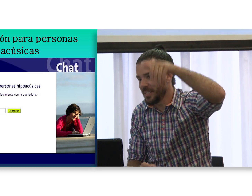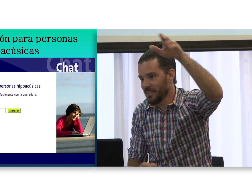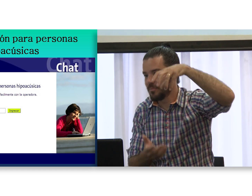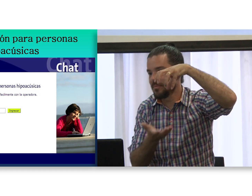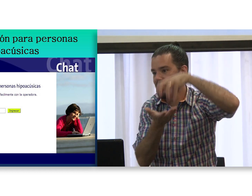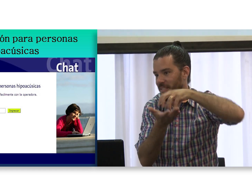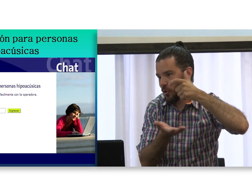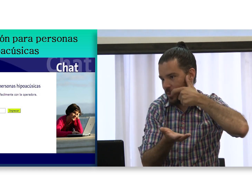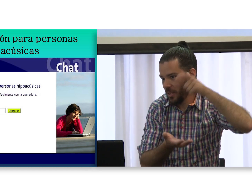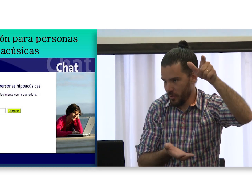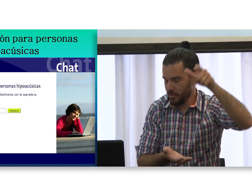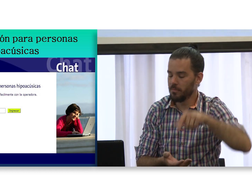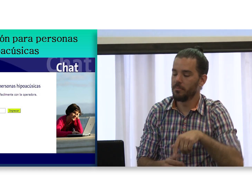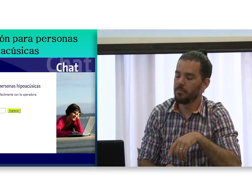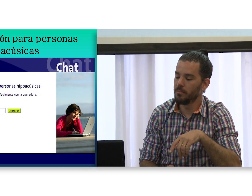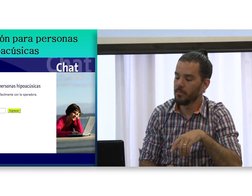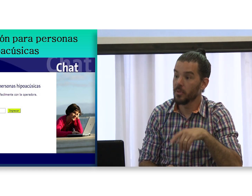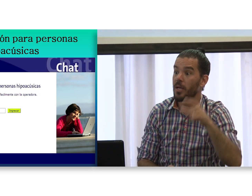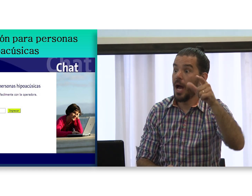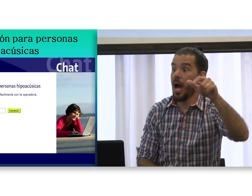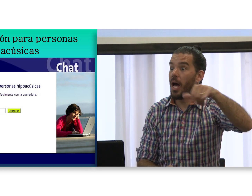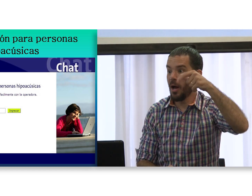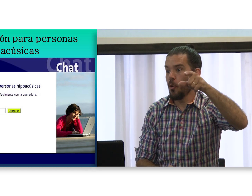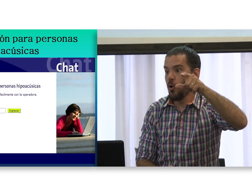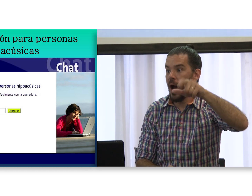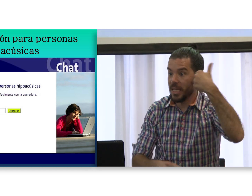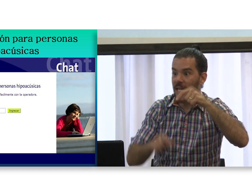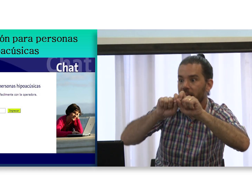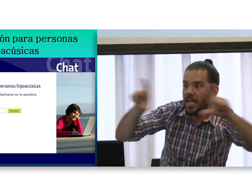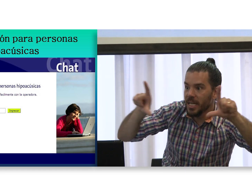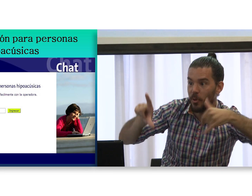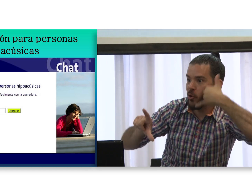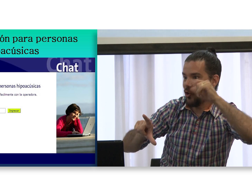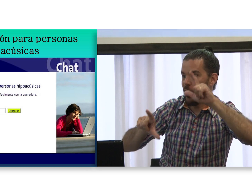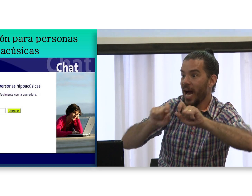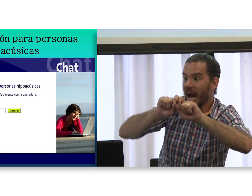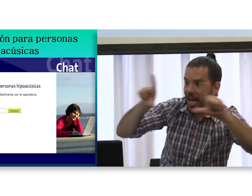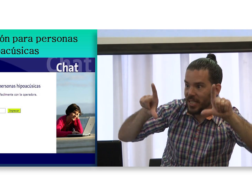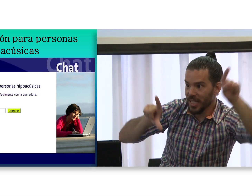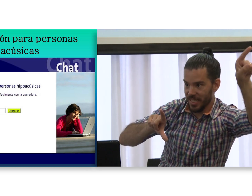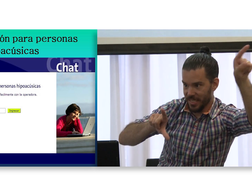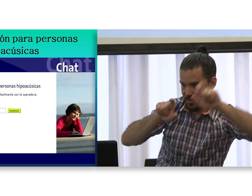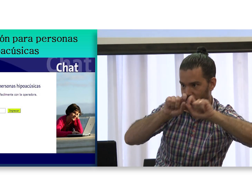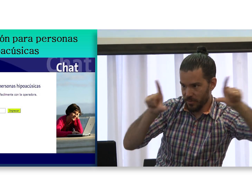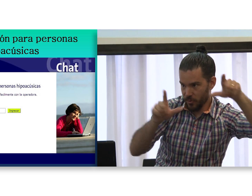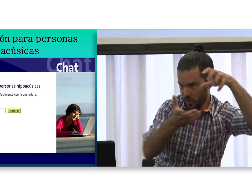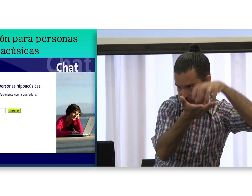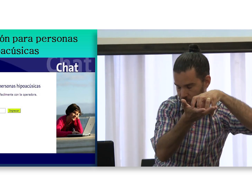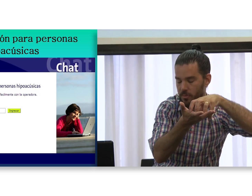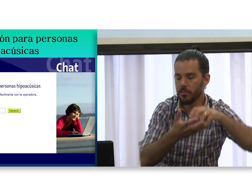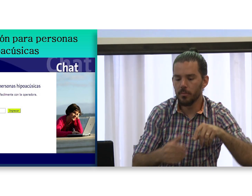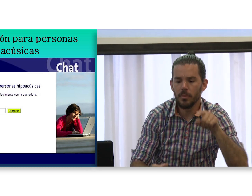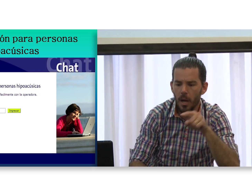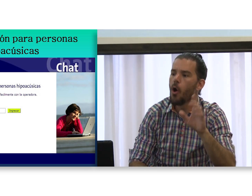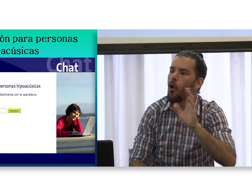espero, ¿no? Es como que me está contactando, me está llamando. Y cuando la persona me atiende, sí, como se comunica a